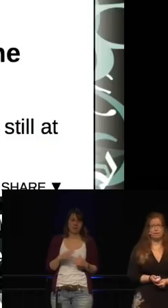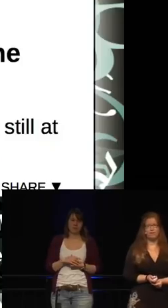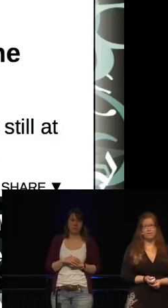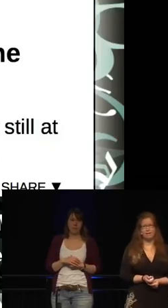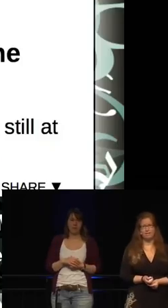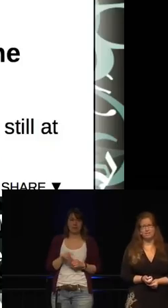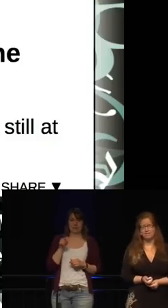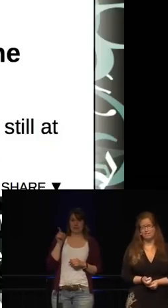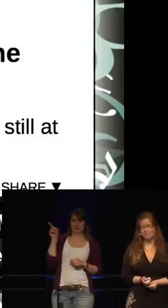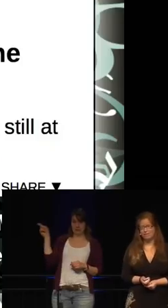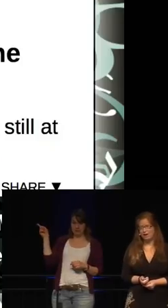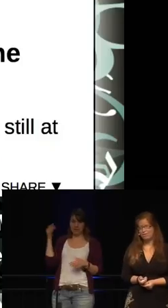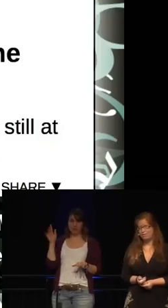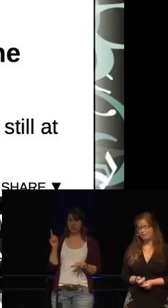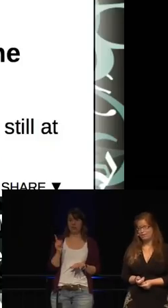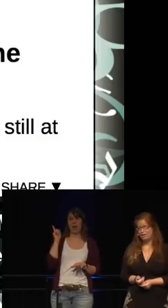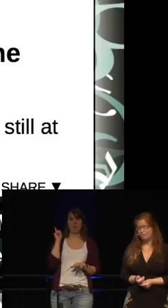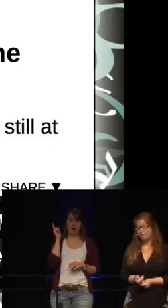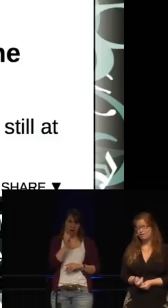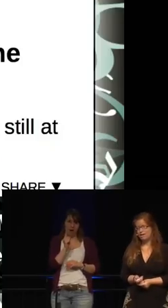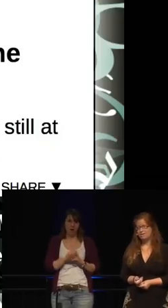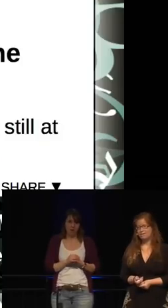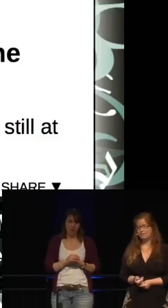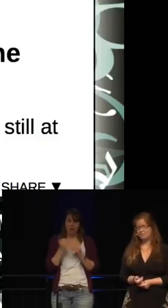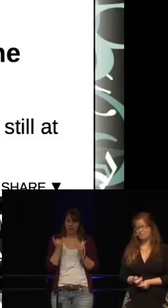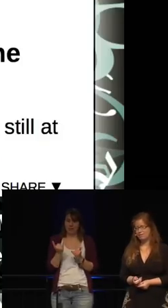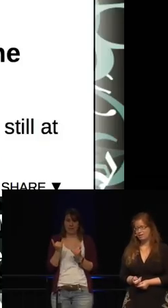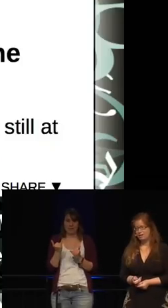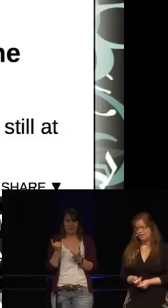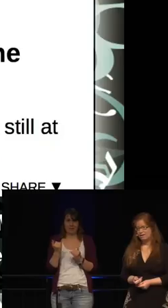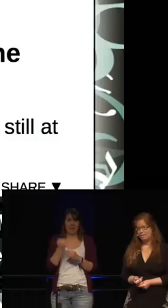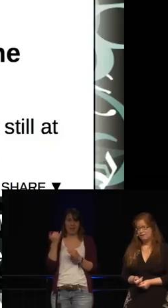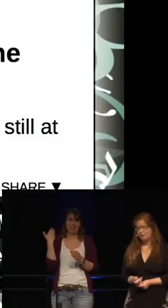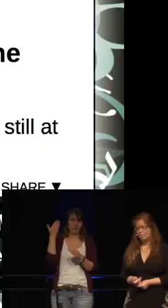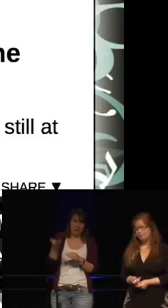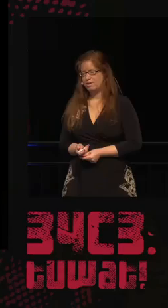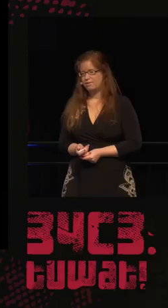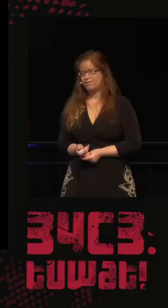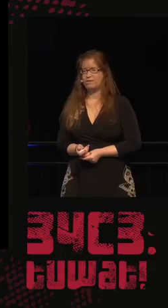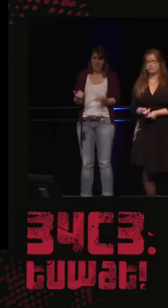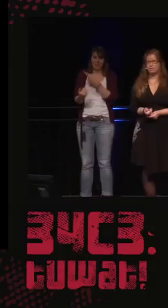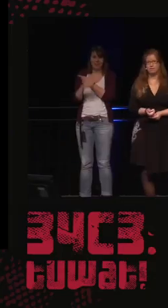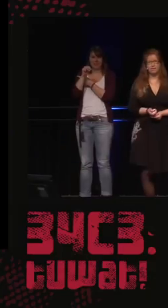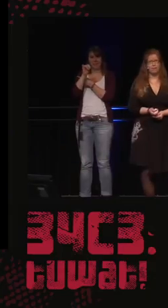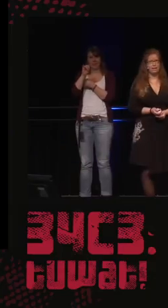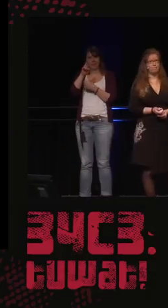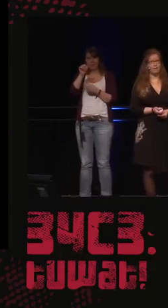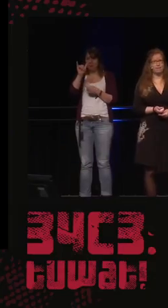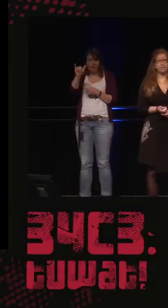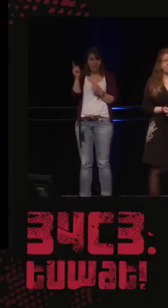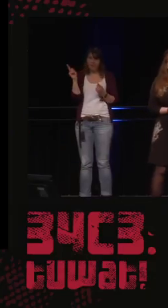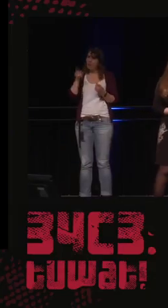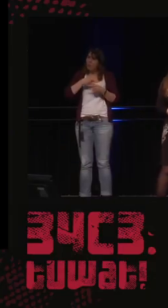por varios aparatos IoT zombies. Y eso era hace unos años, y de hecho un año